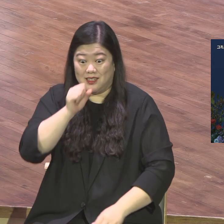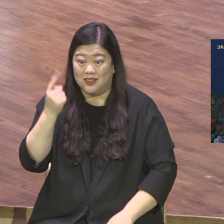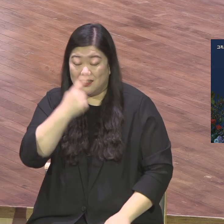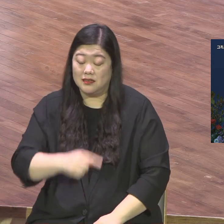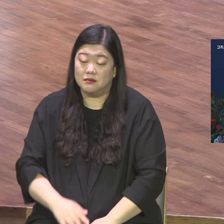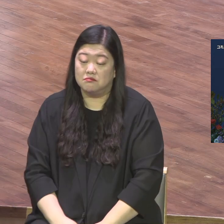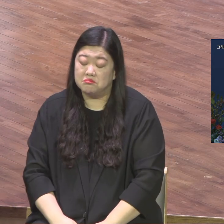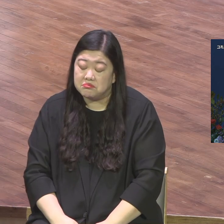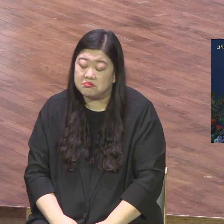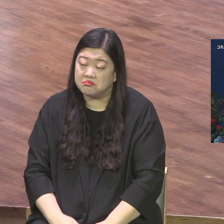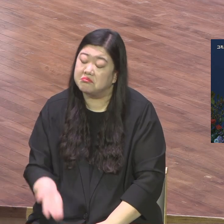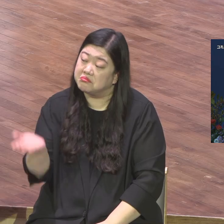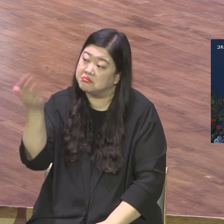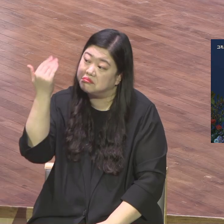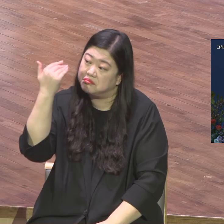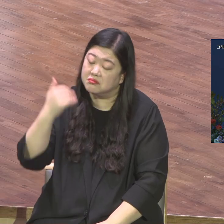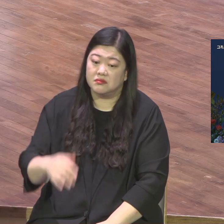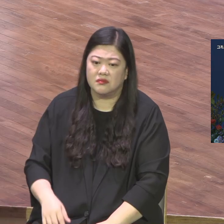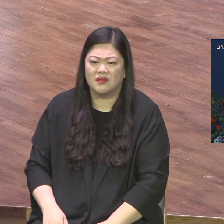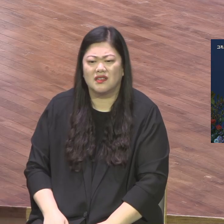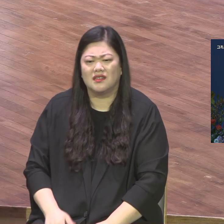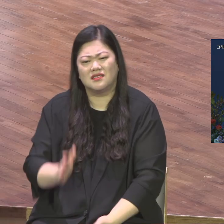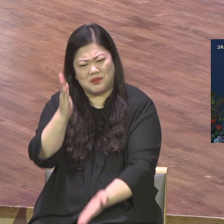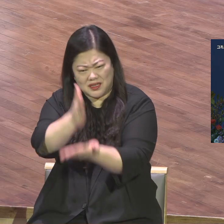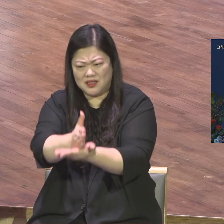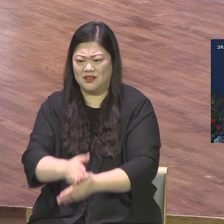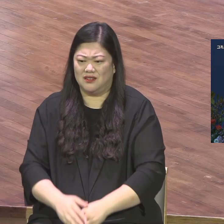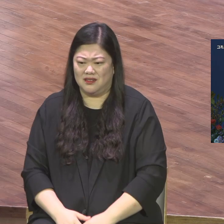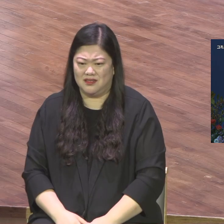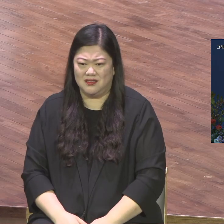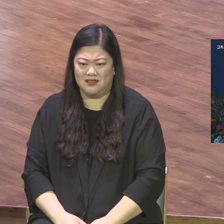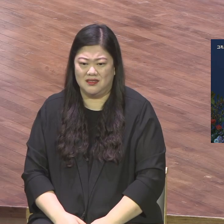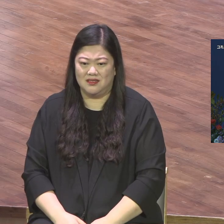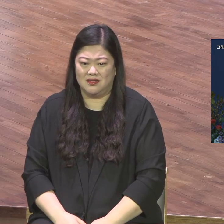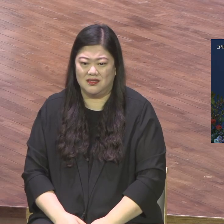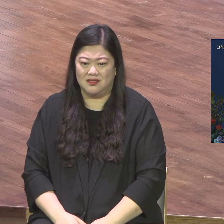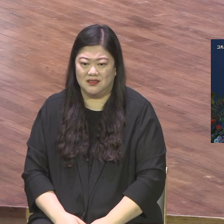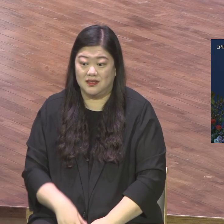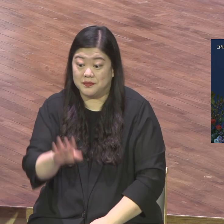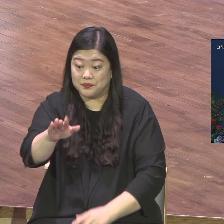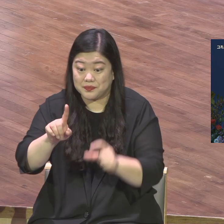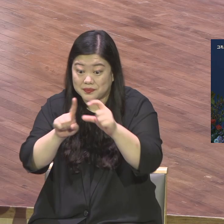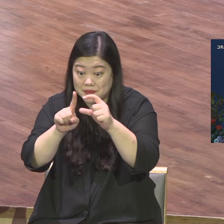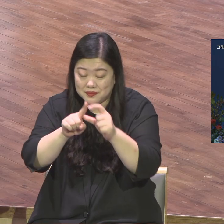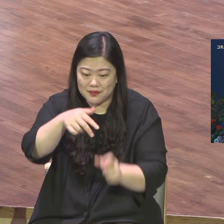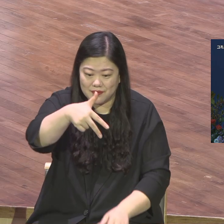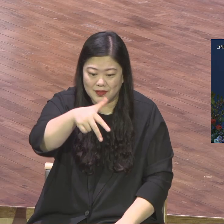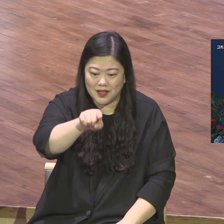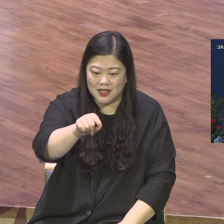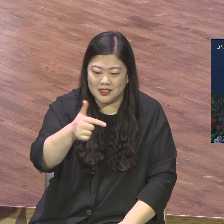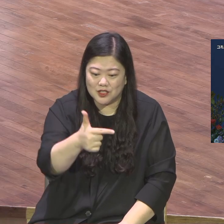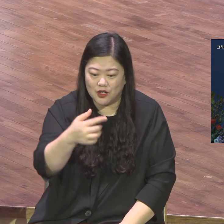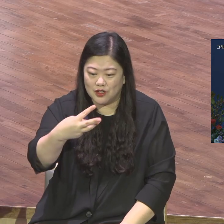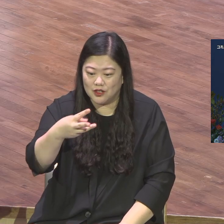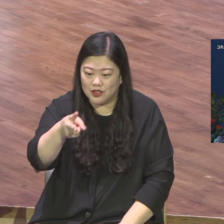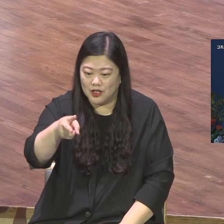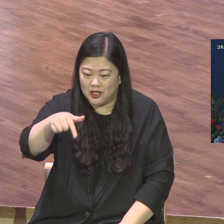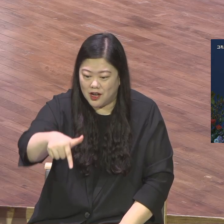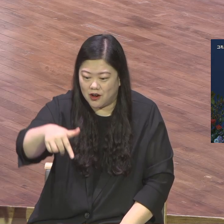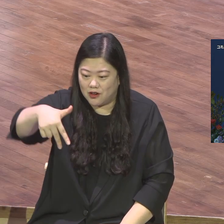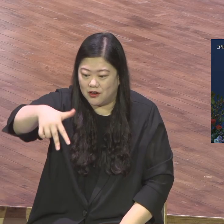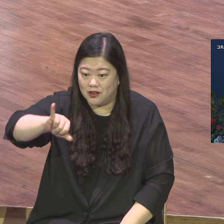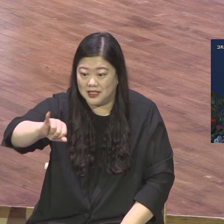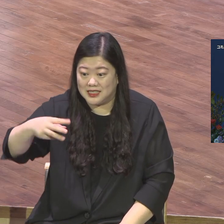전력질주. 그 DNA가 바뀌어져야 돼요. 전력질주로. 아무리 충청도 사람이라도 바뀌어야 돼요.